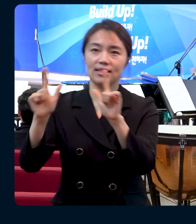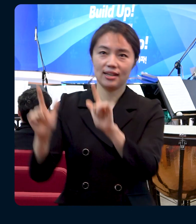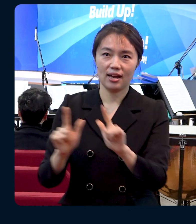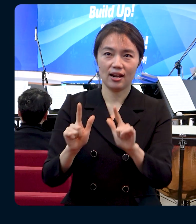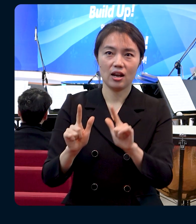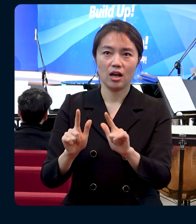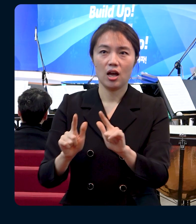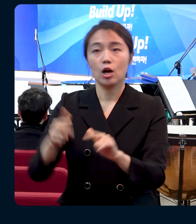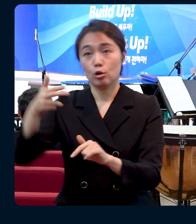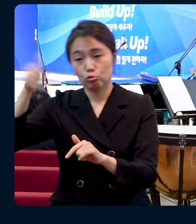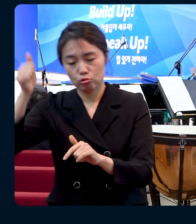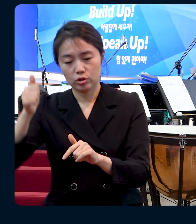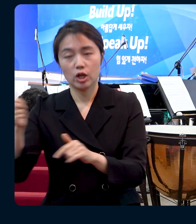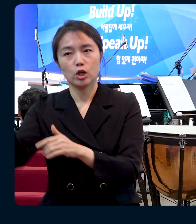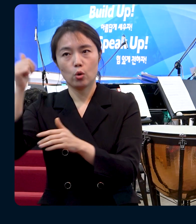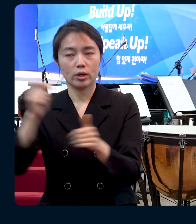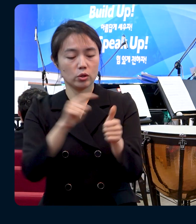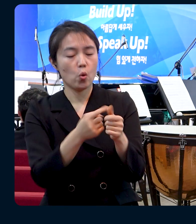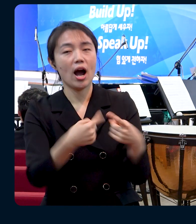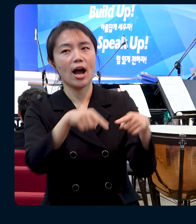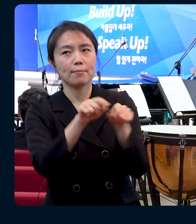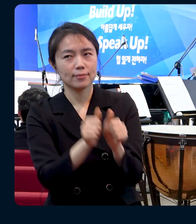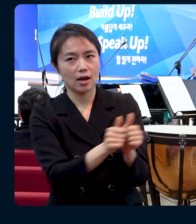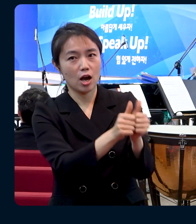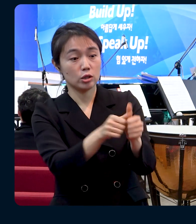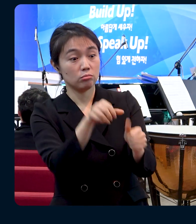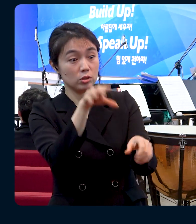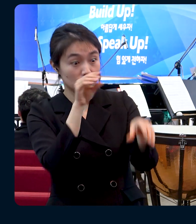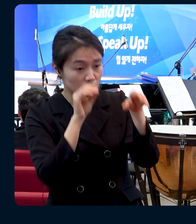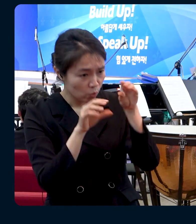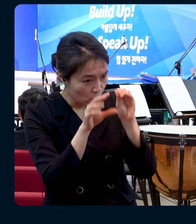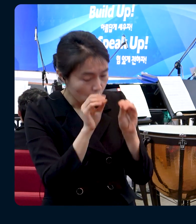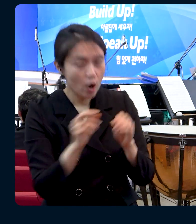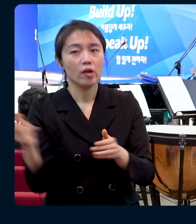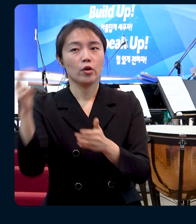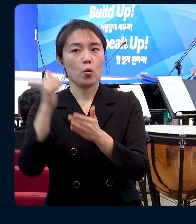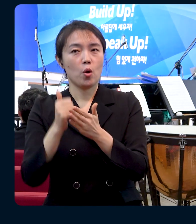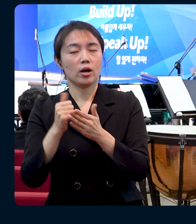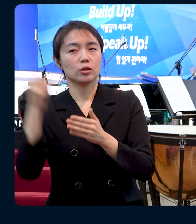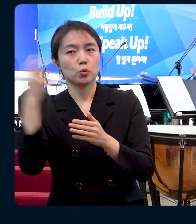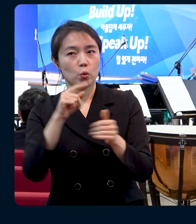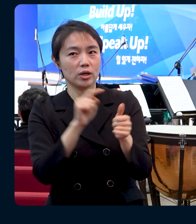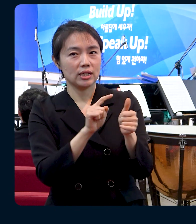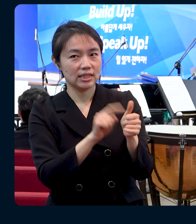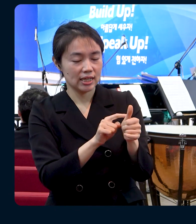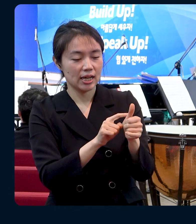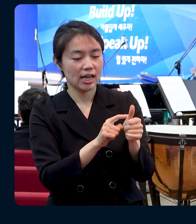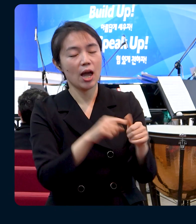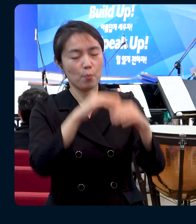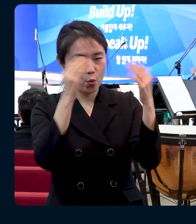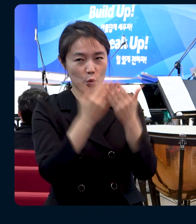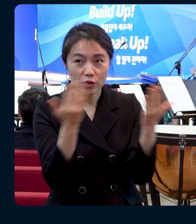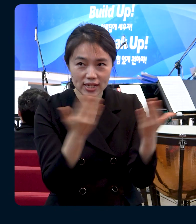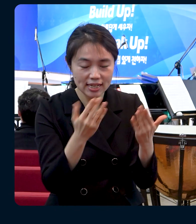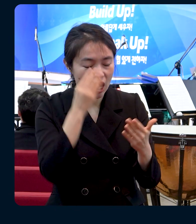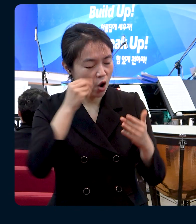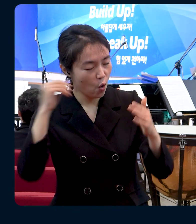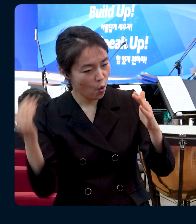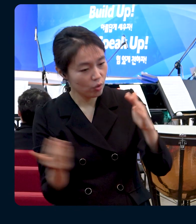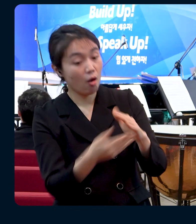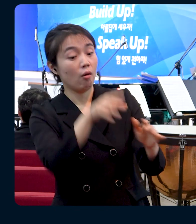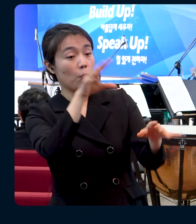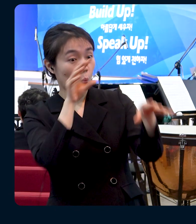애굽 사람의 집에 있으니 그의 주인이 여호와께서 그와 함께 하심을 보며 또 여호와께서 그의